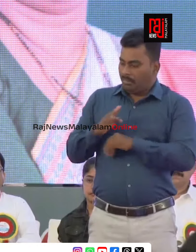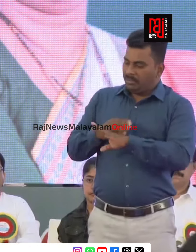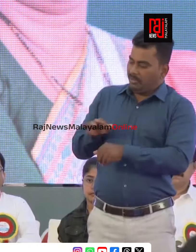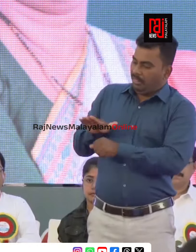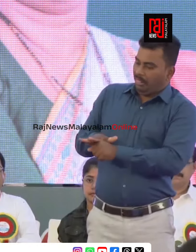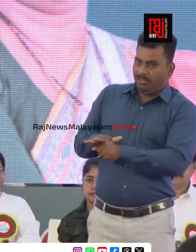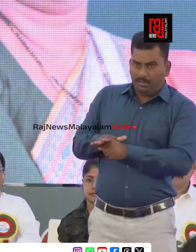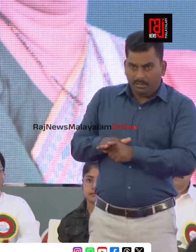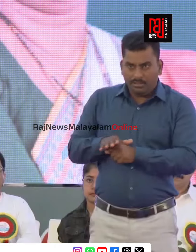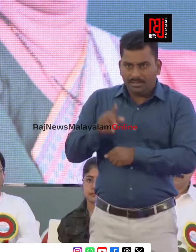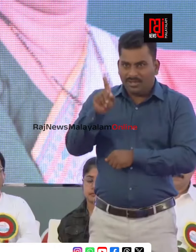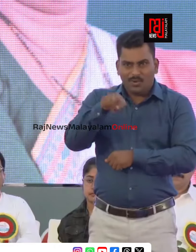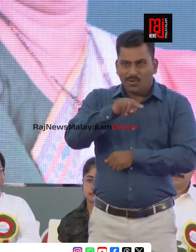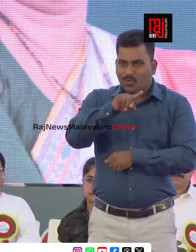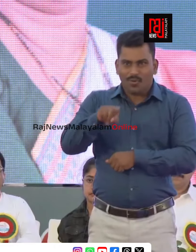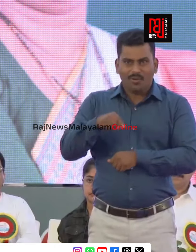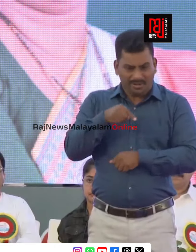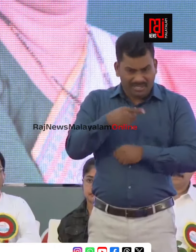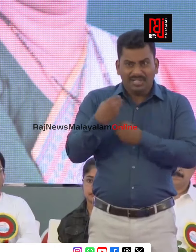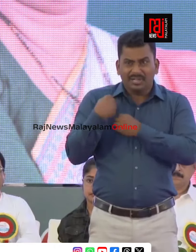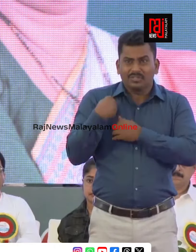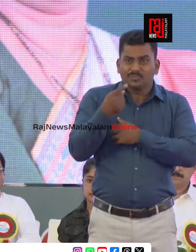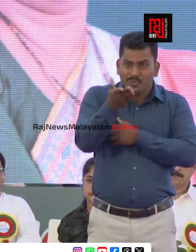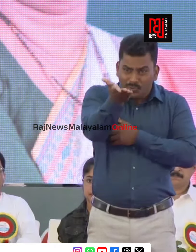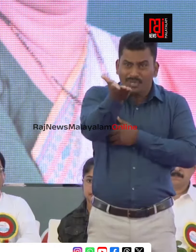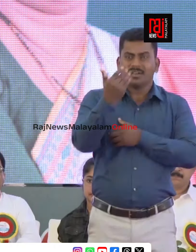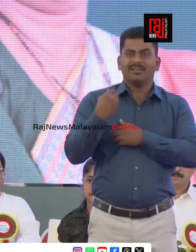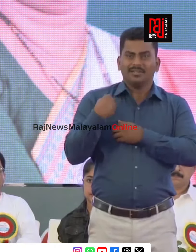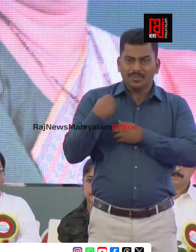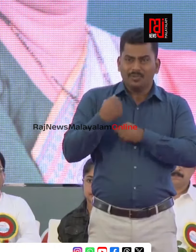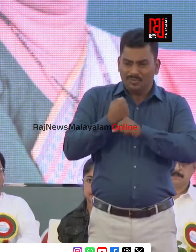സമൂഹത്തിൻ്റെ പ്രധാന കടമയാണ് എന്നുമുള്ള